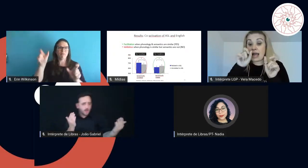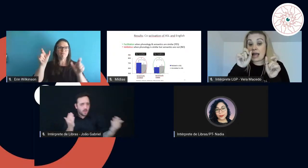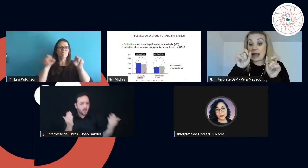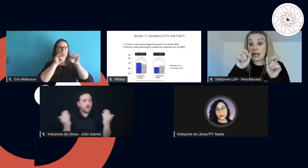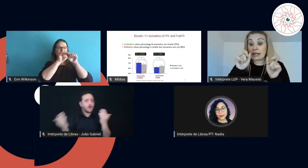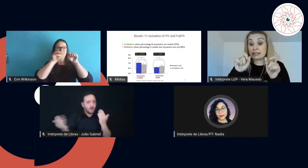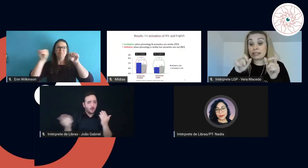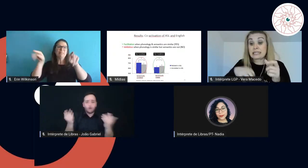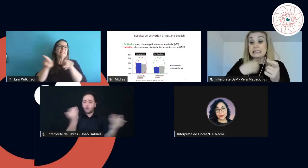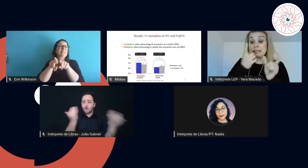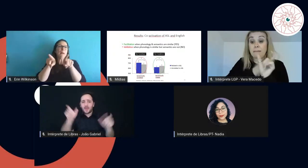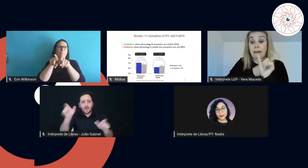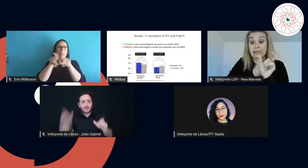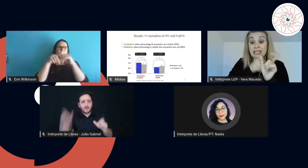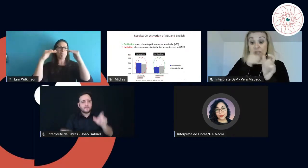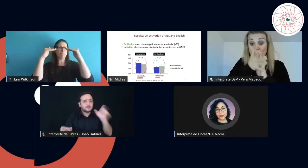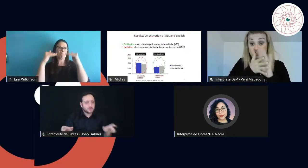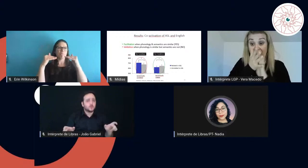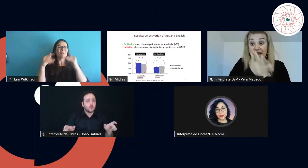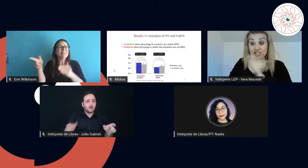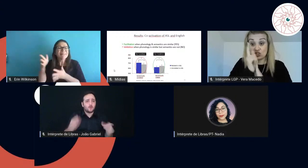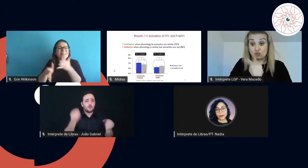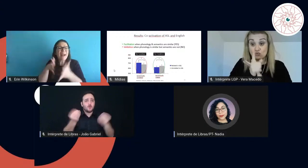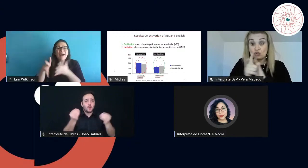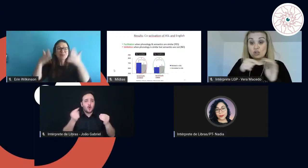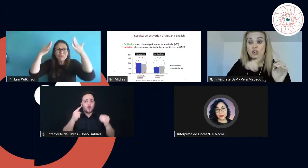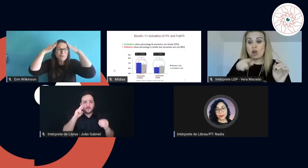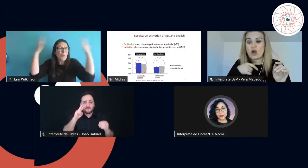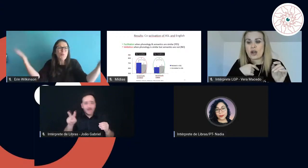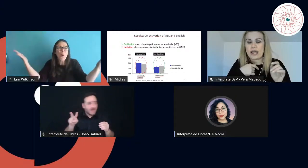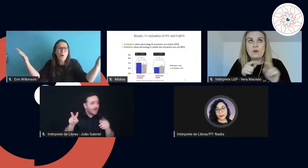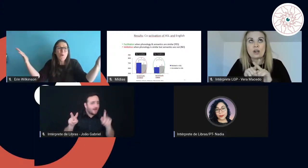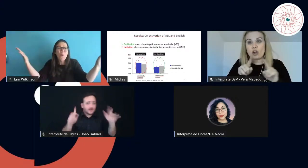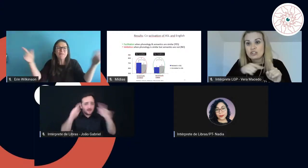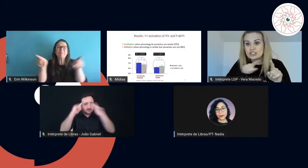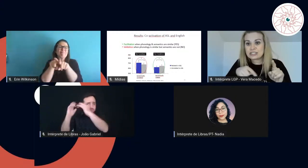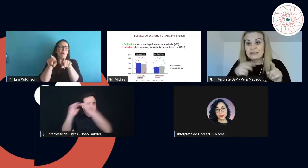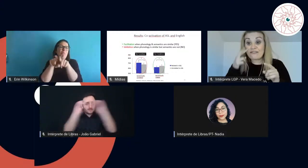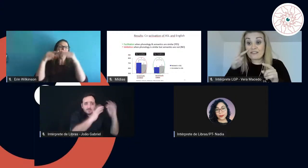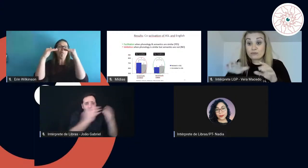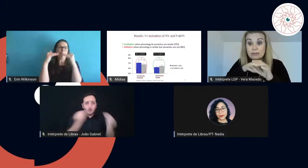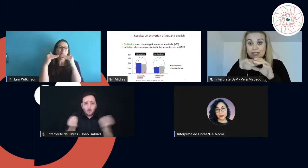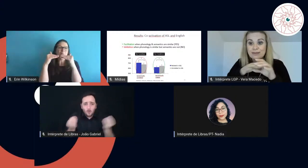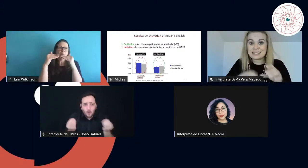verdade esses sinais, esses eh a gente sentir uma certa